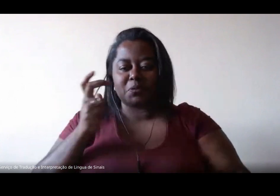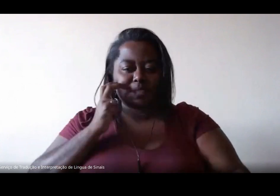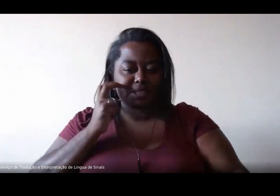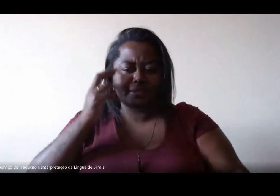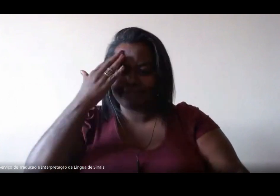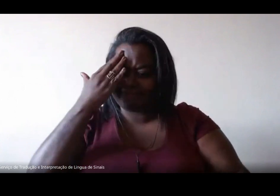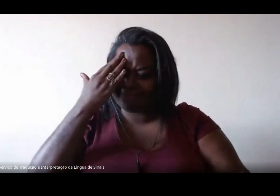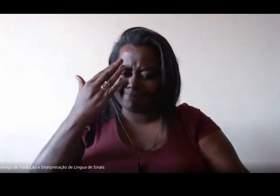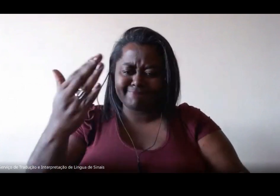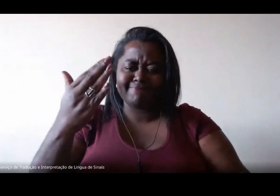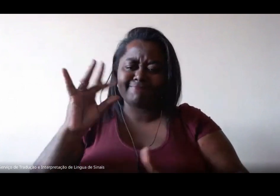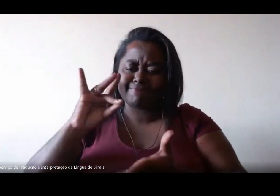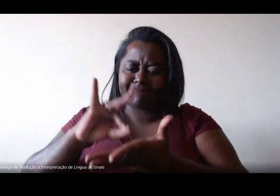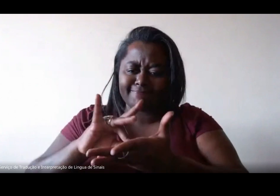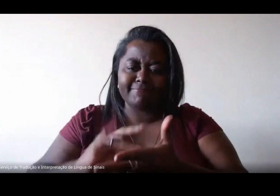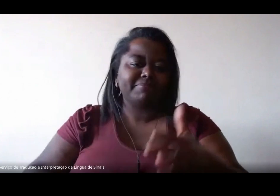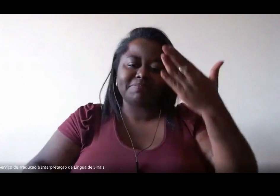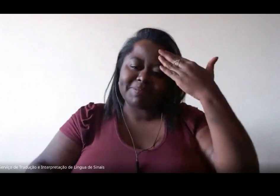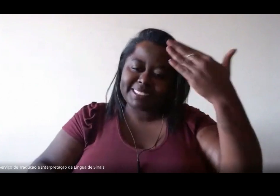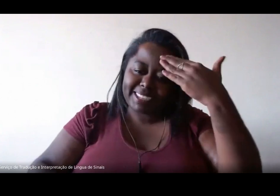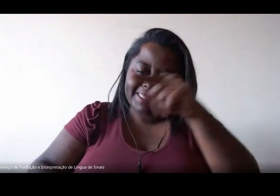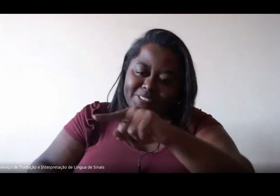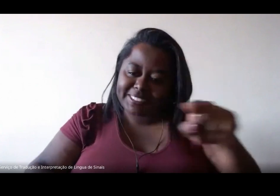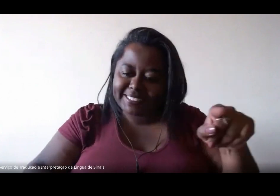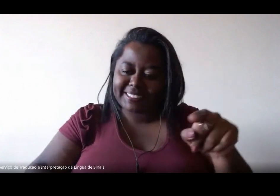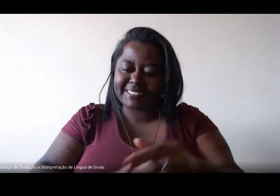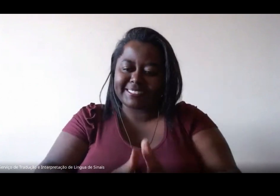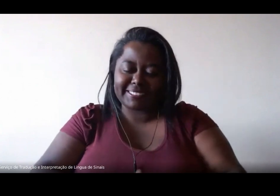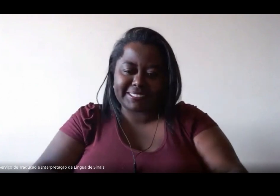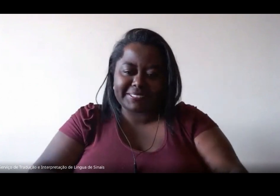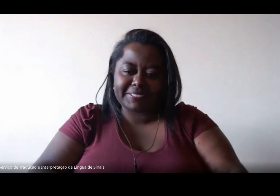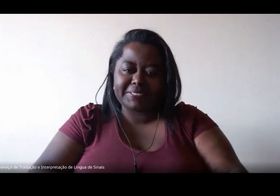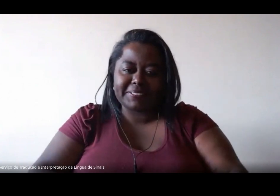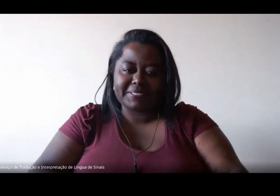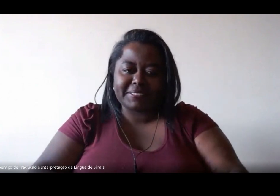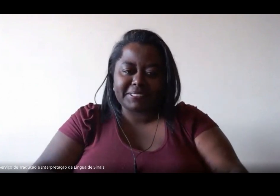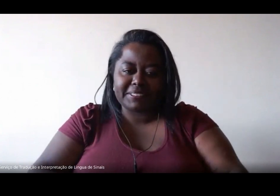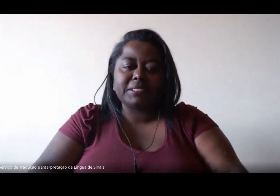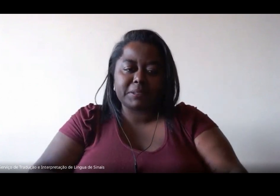Ótimo, Fernanda. Obrigada, obrigada mesmo por essa. Obrigada, gente. Obrigada a vocês, viu?